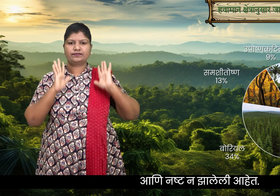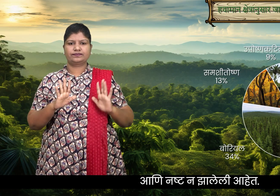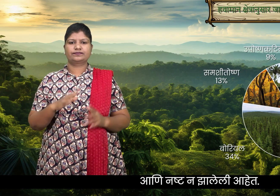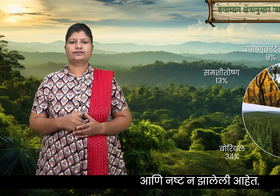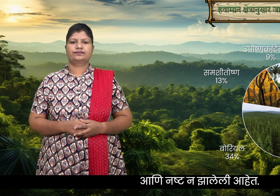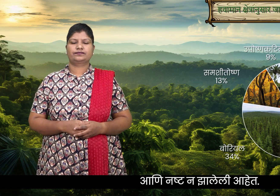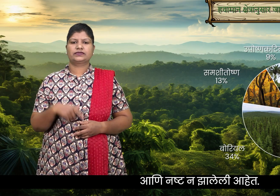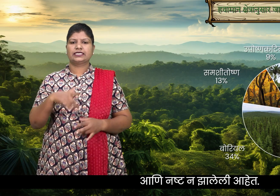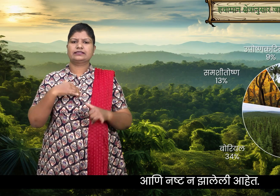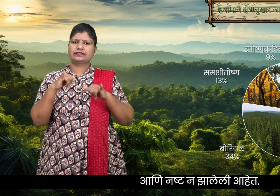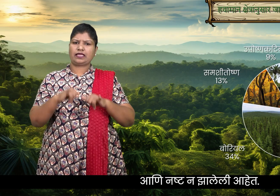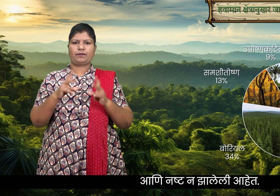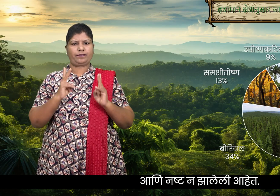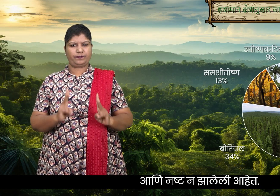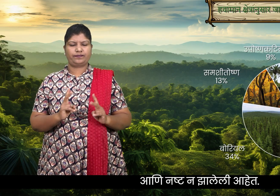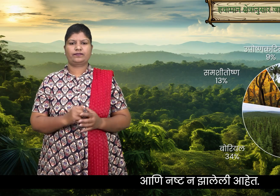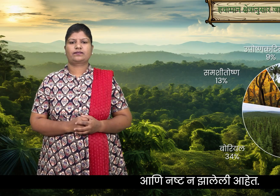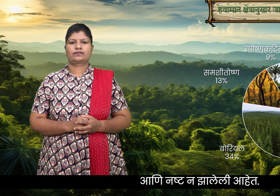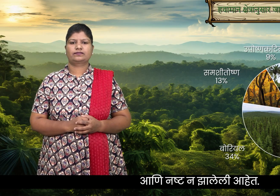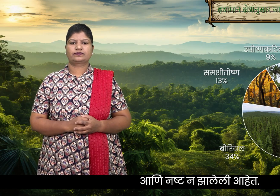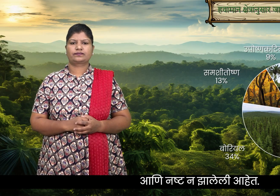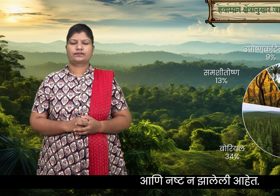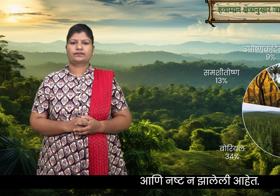आणि नष्ट न झालेली आहेत.